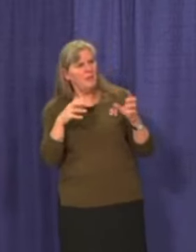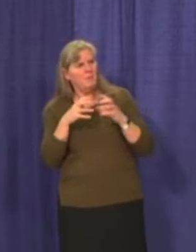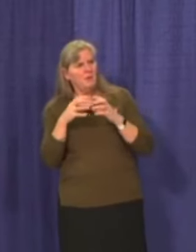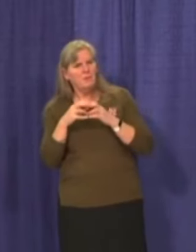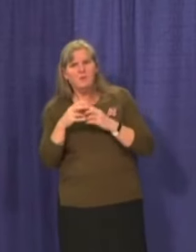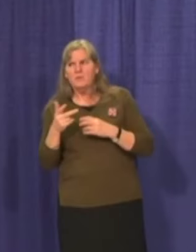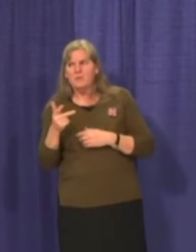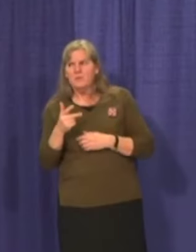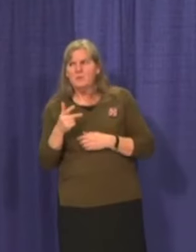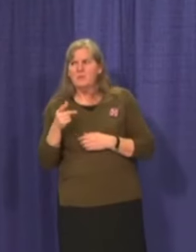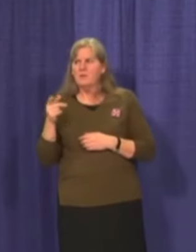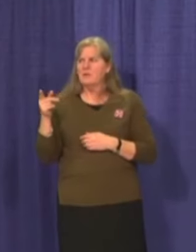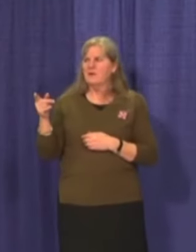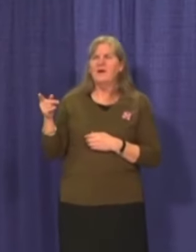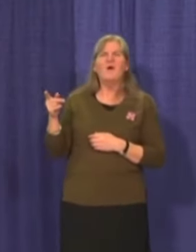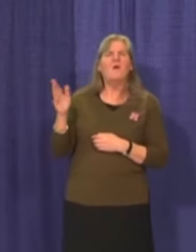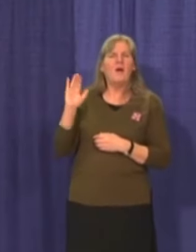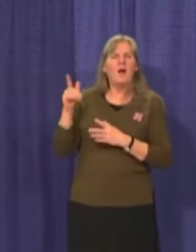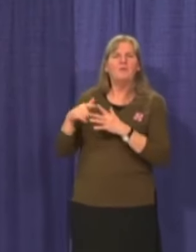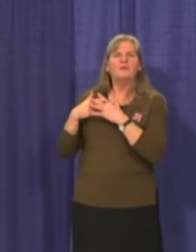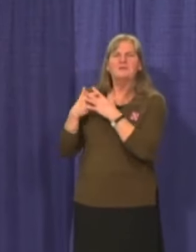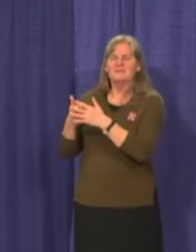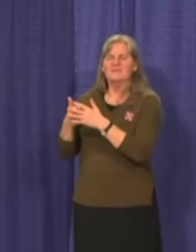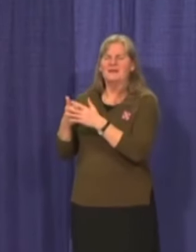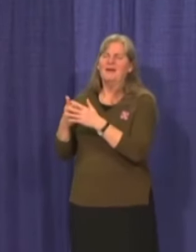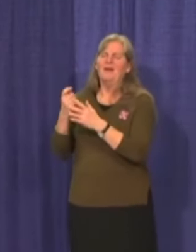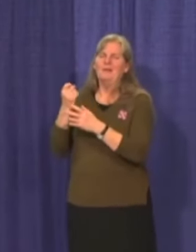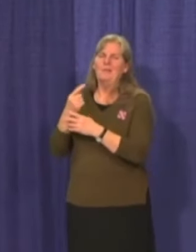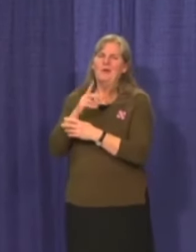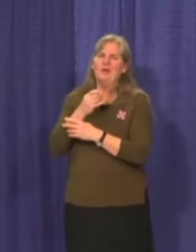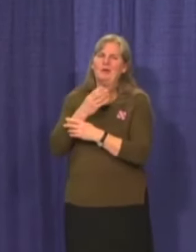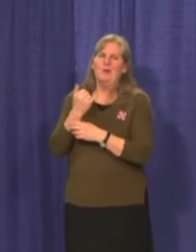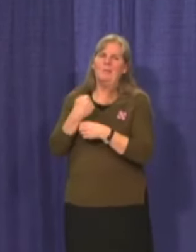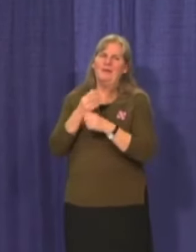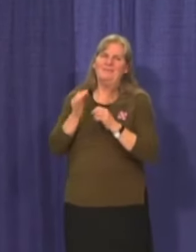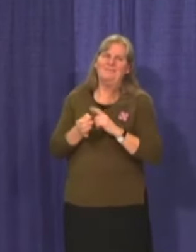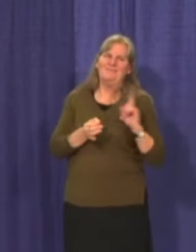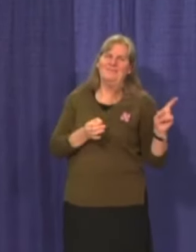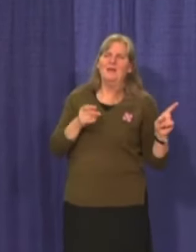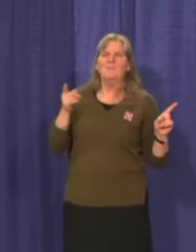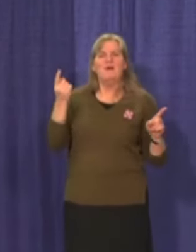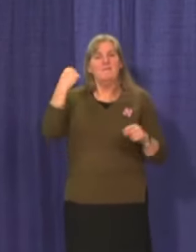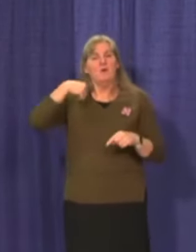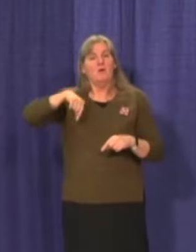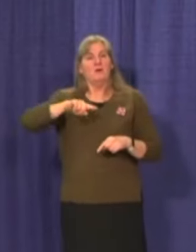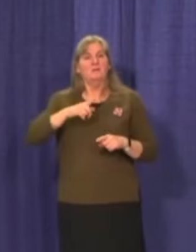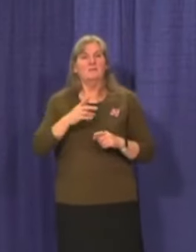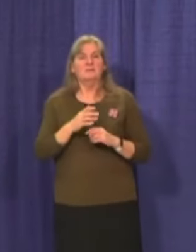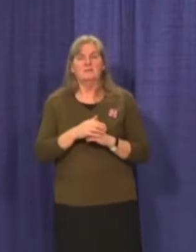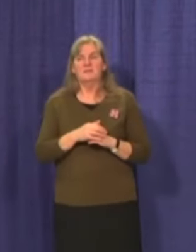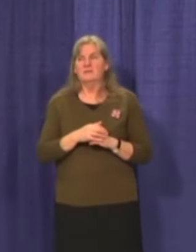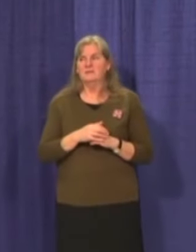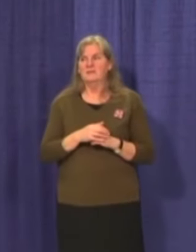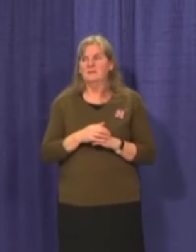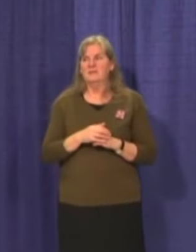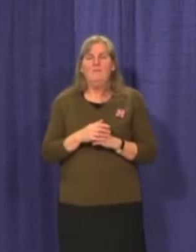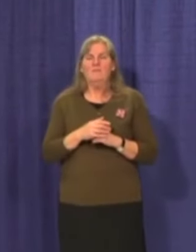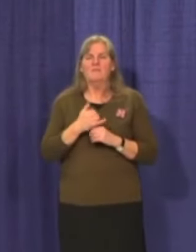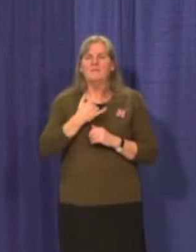Well, I, let me just start and then it'll be Dr. Hanley. So listen, the way this works for us, oh, en français.